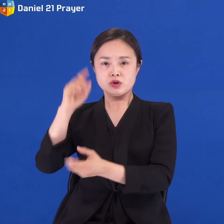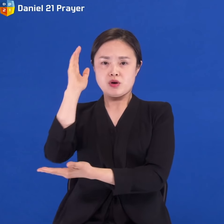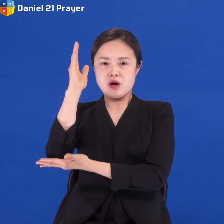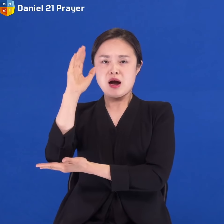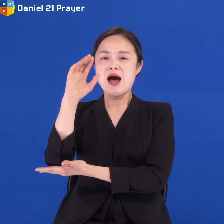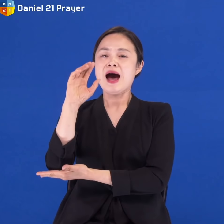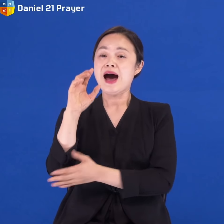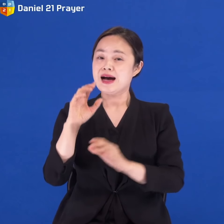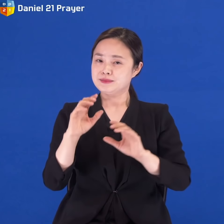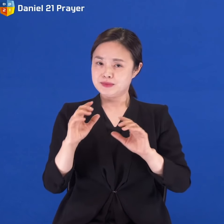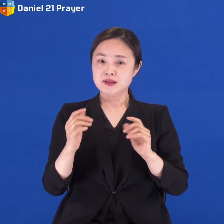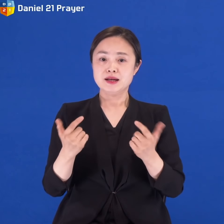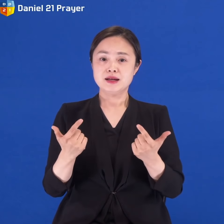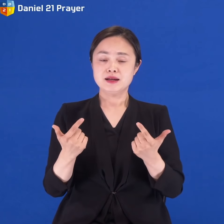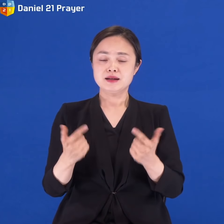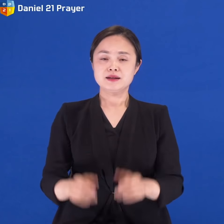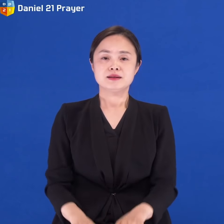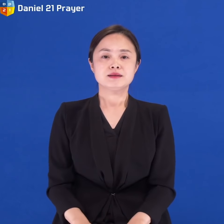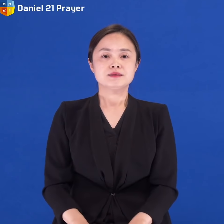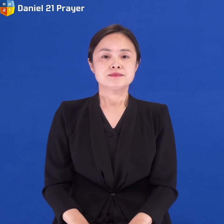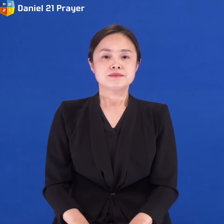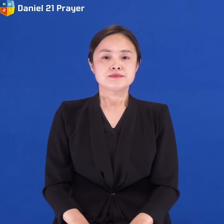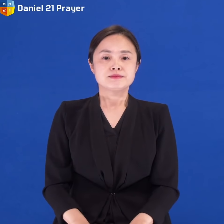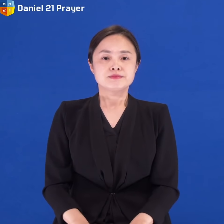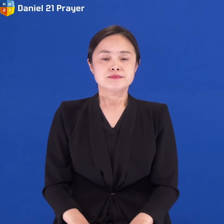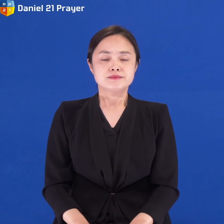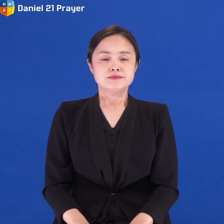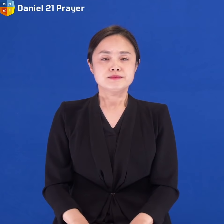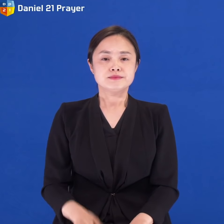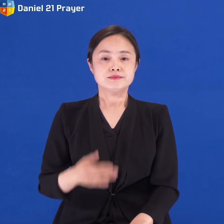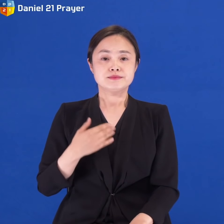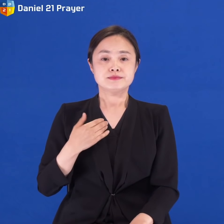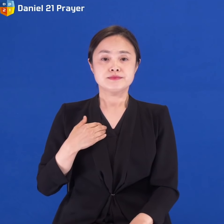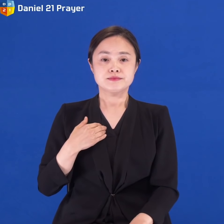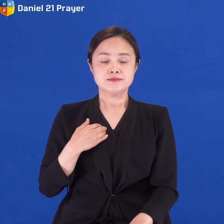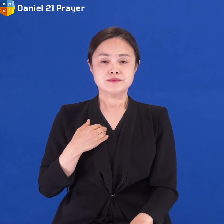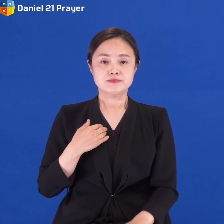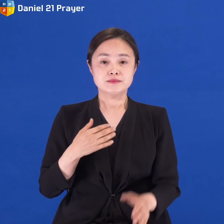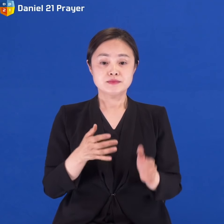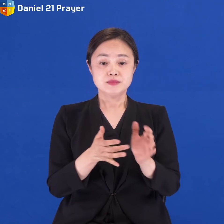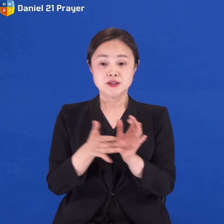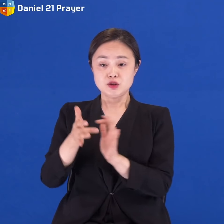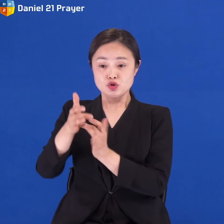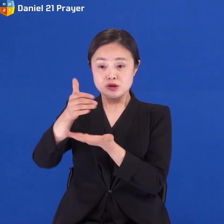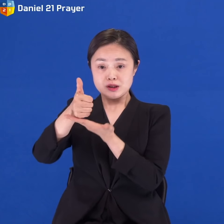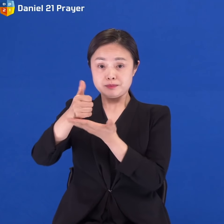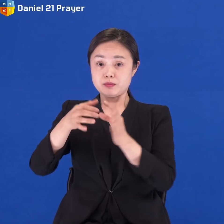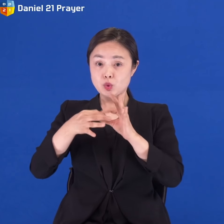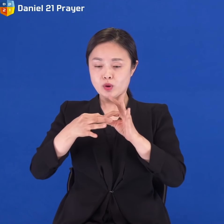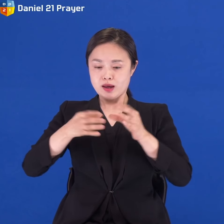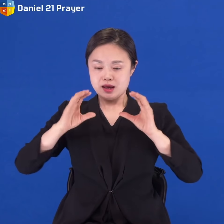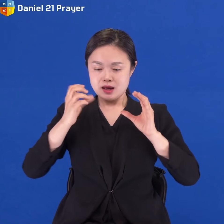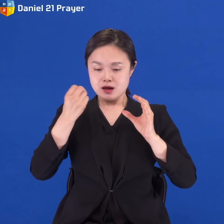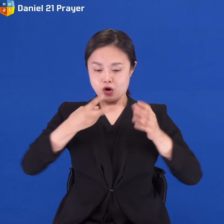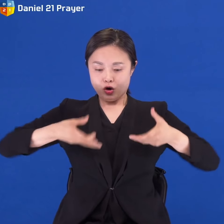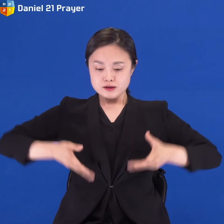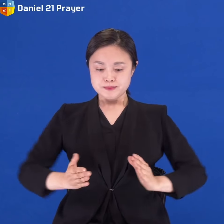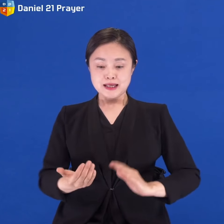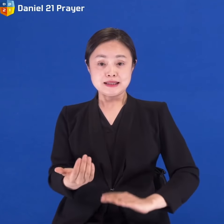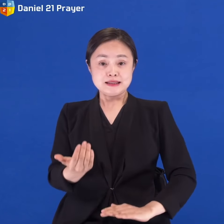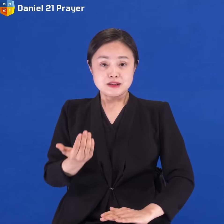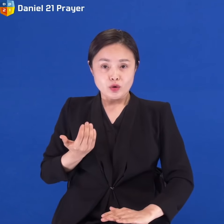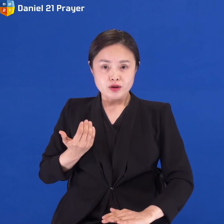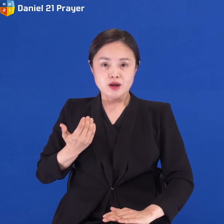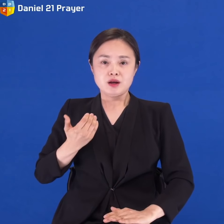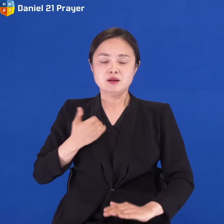제가 거듭나기 전에는 원망스러웠던 과거에 여러분들이 계셨지만, 제가 예수